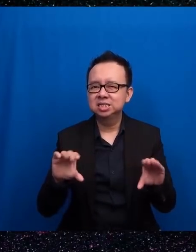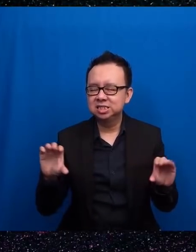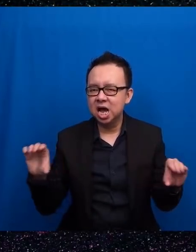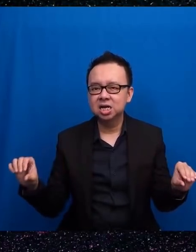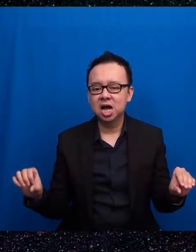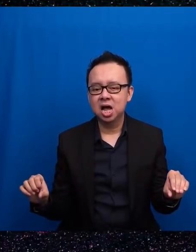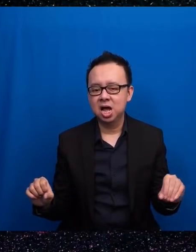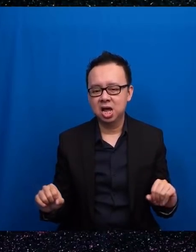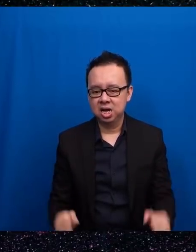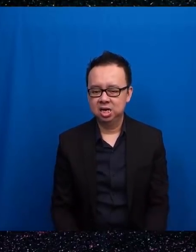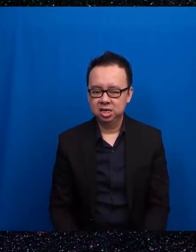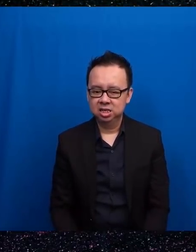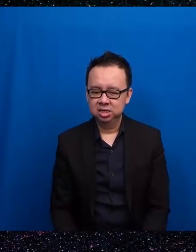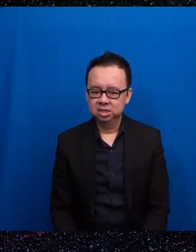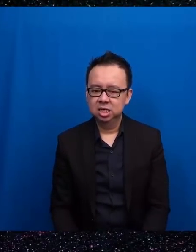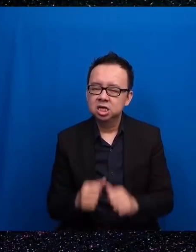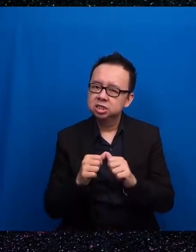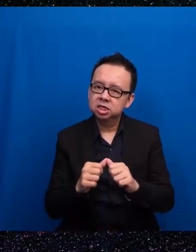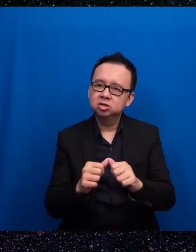Dia kerjakan